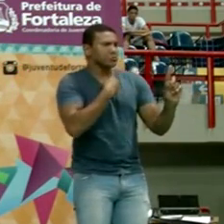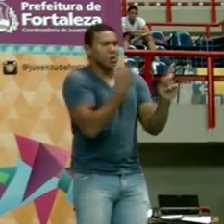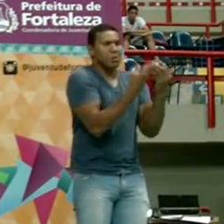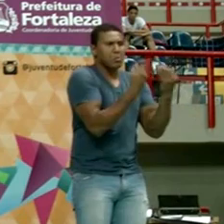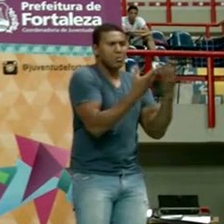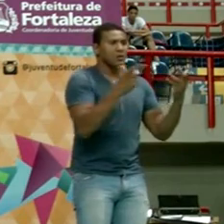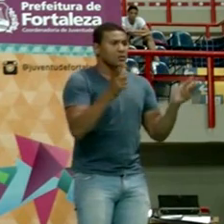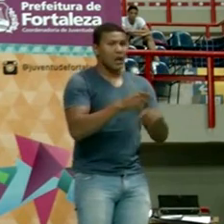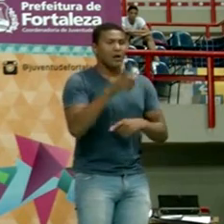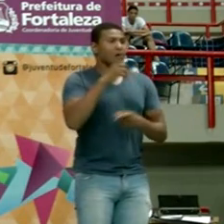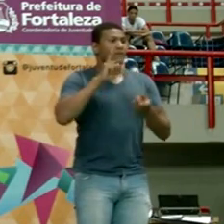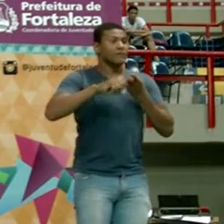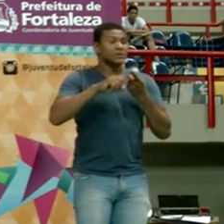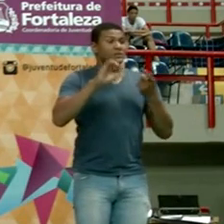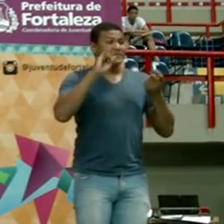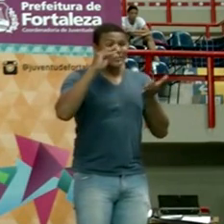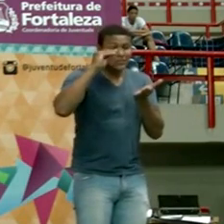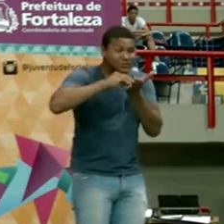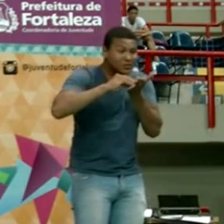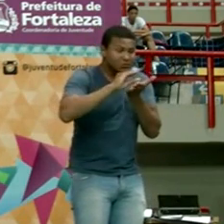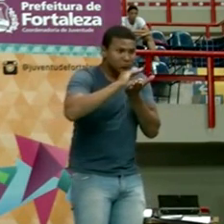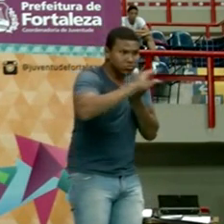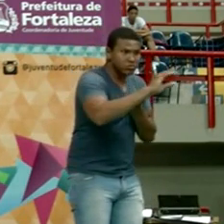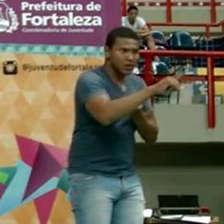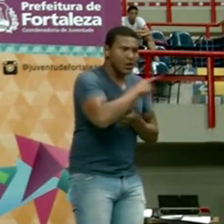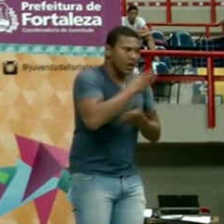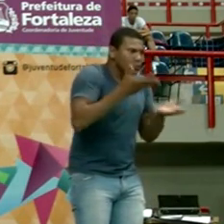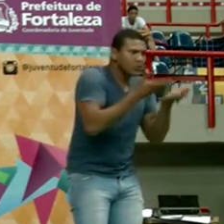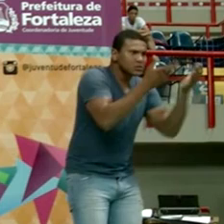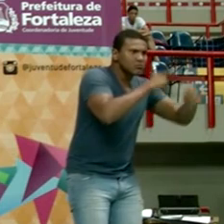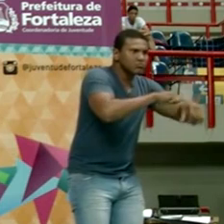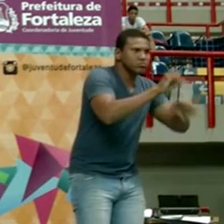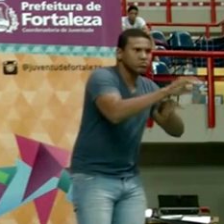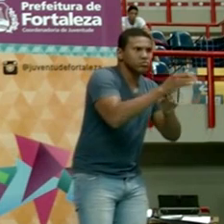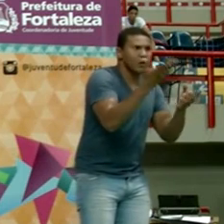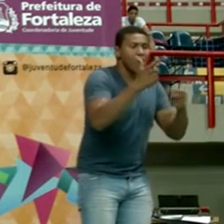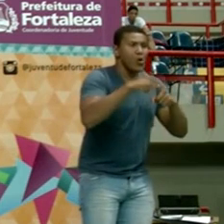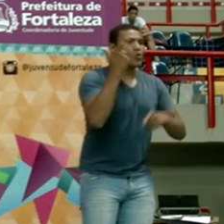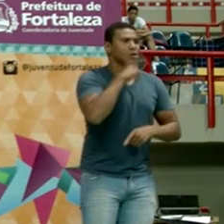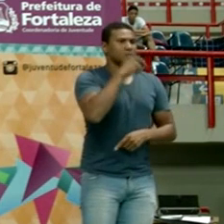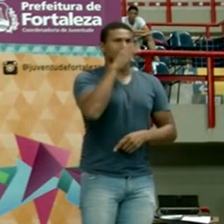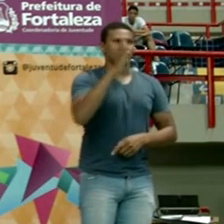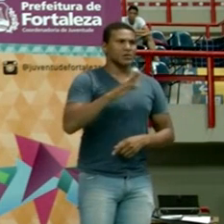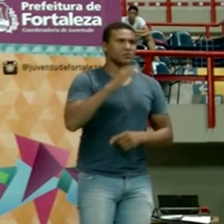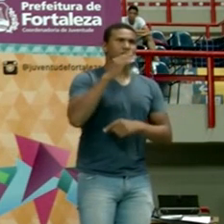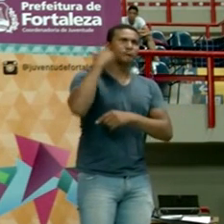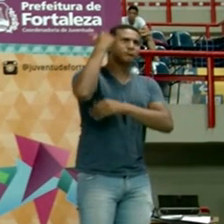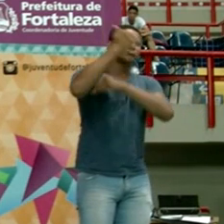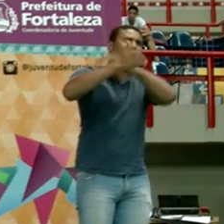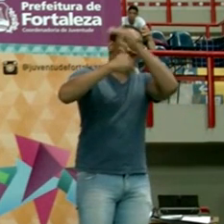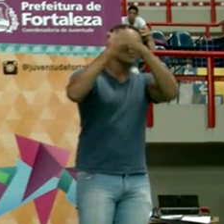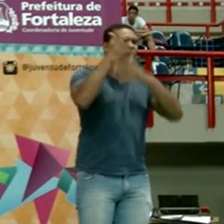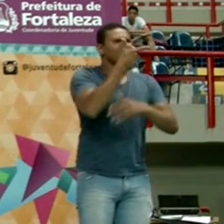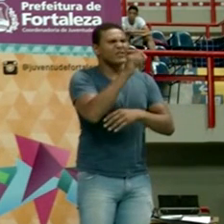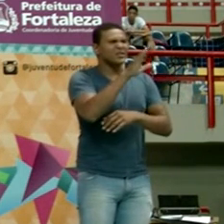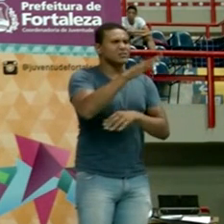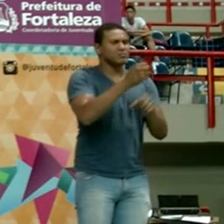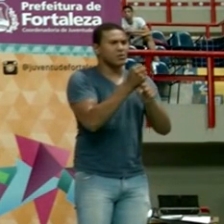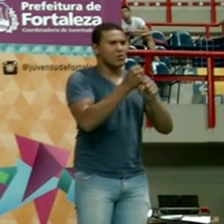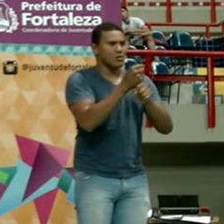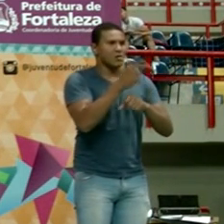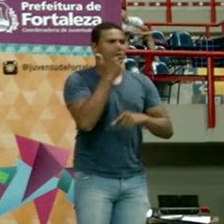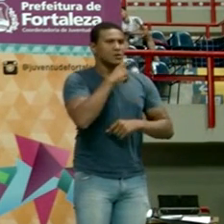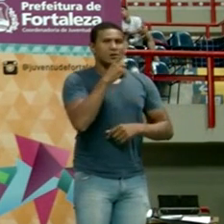o Brasil poderá nos próximos 20 anos se tornar desenvolvido. Vai depender de quem? De nós,